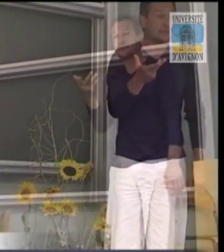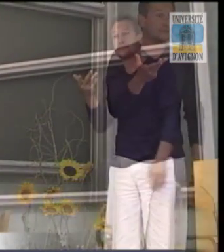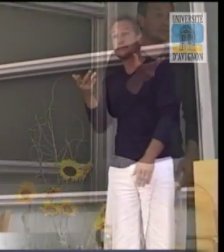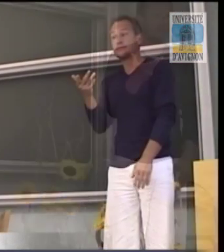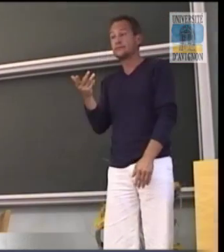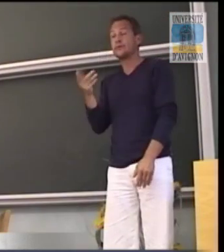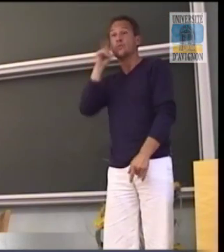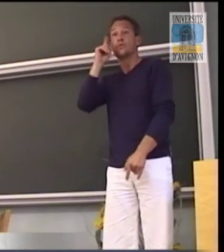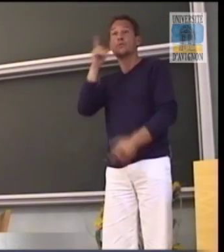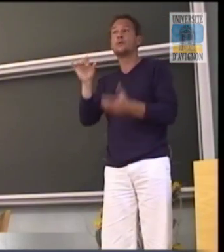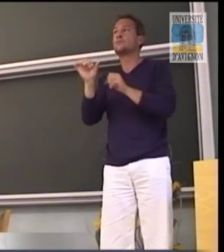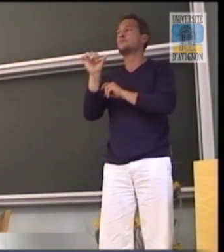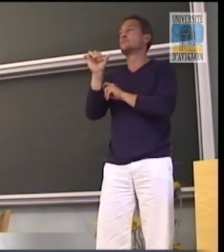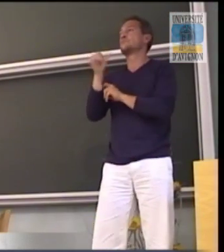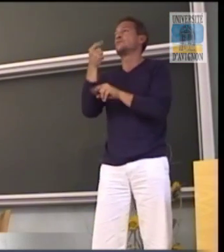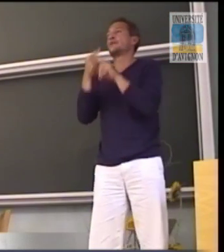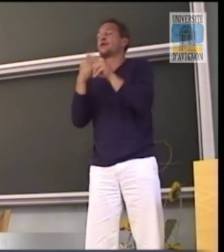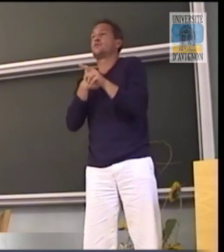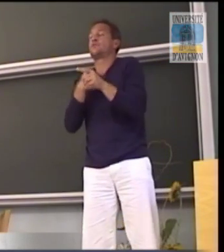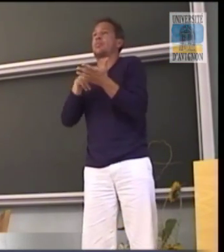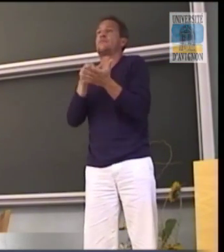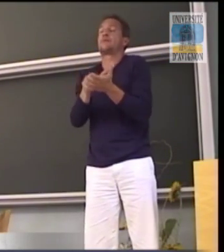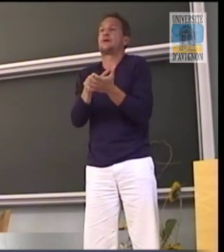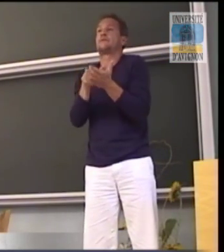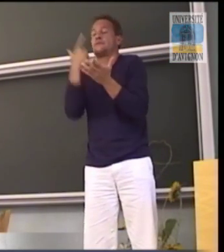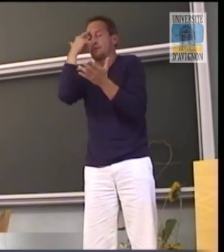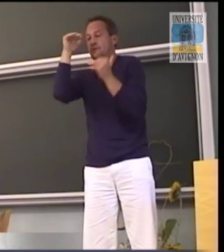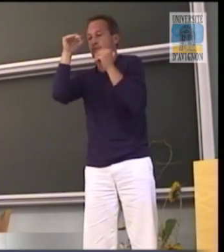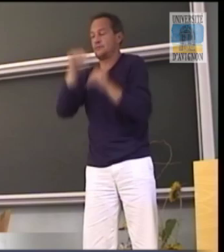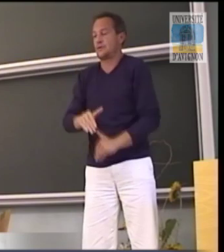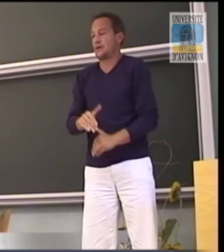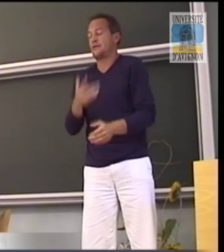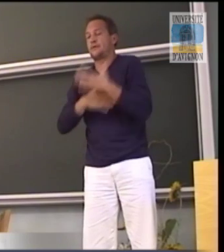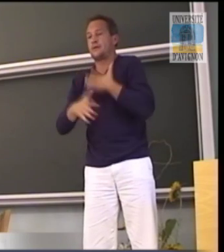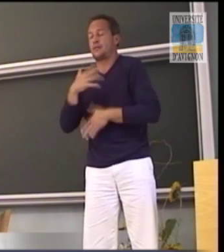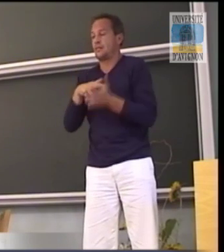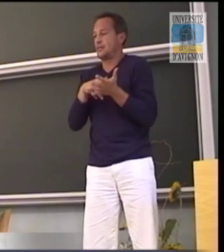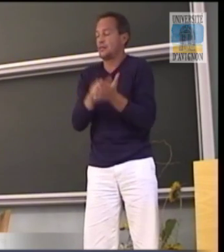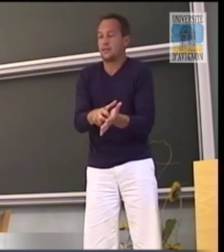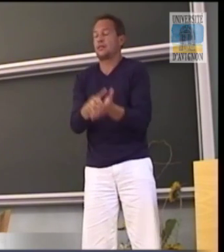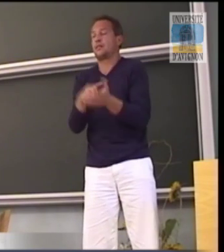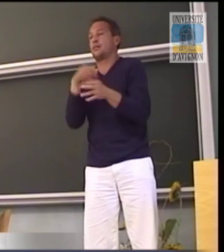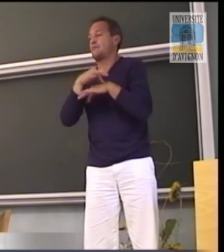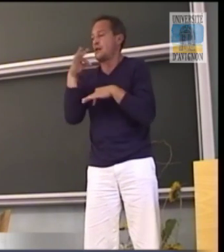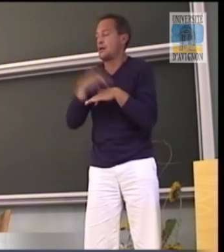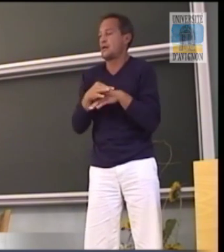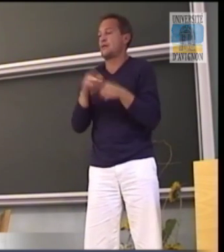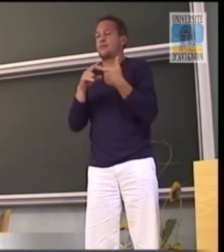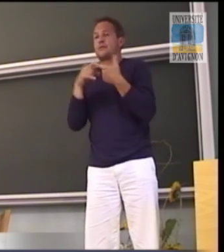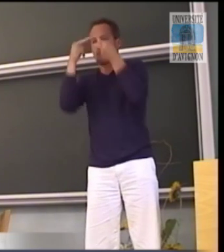première coupure, d'un seul coup, nous sommes anéantis. Première migraine, on n'est plus bon à rien. Première sinusite, on